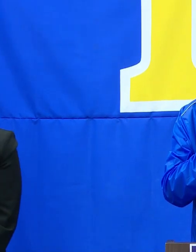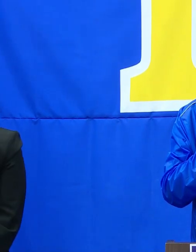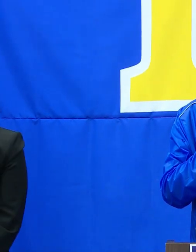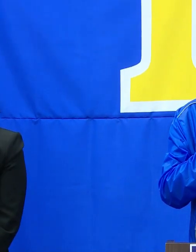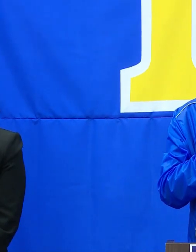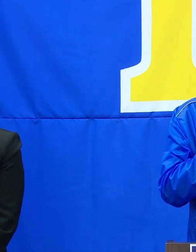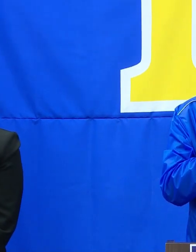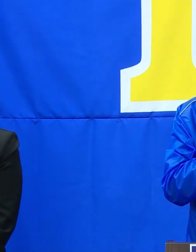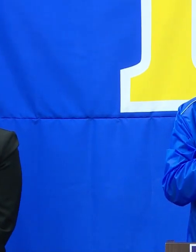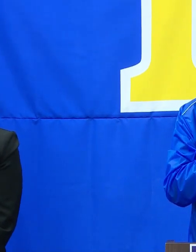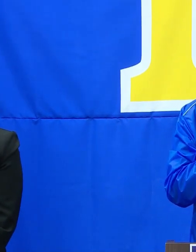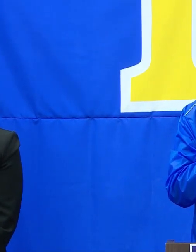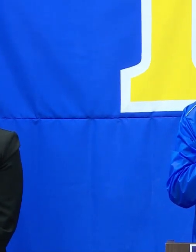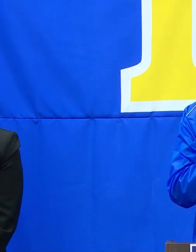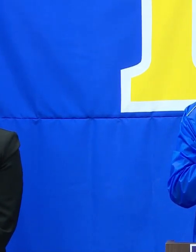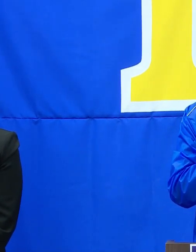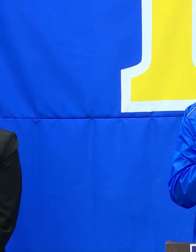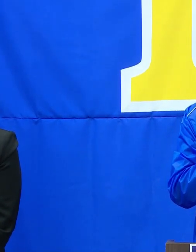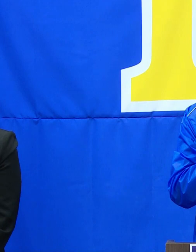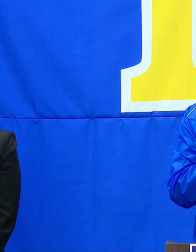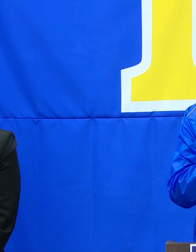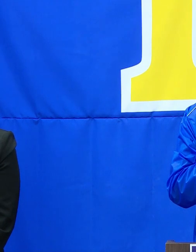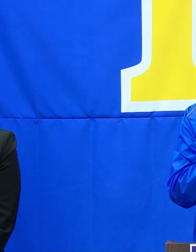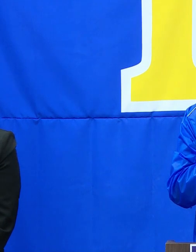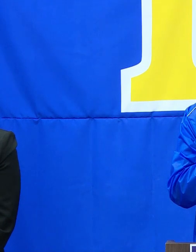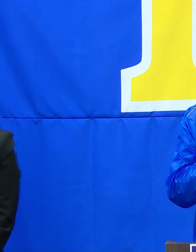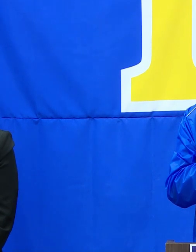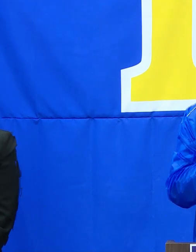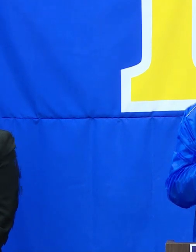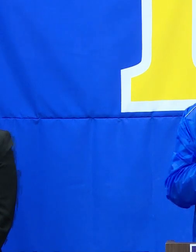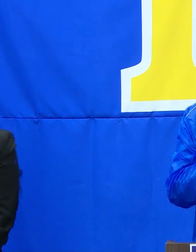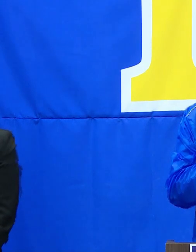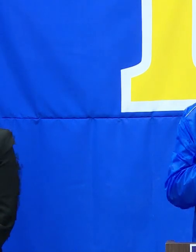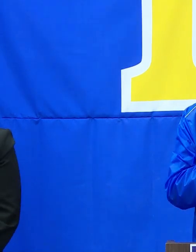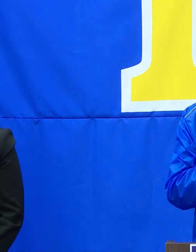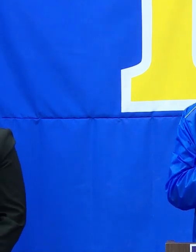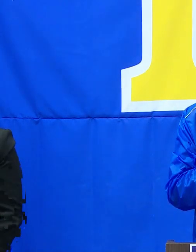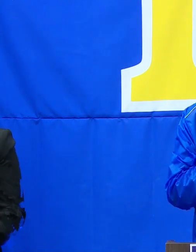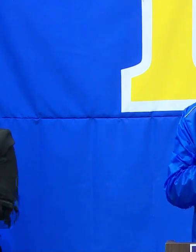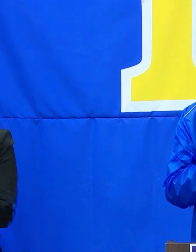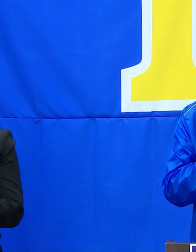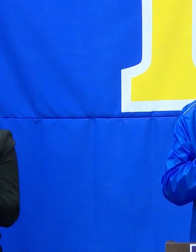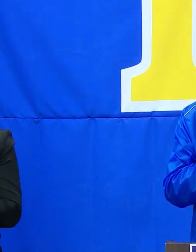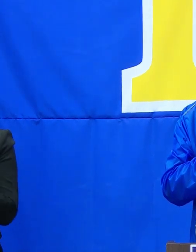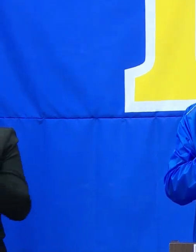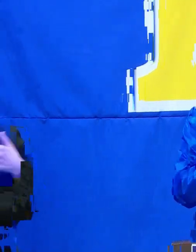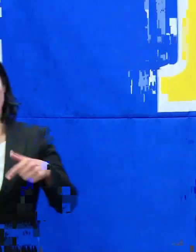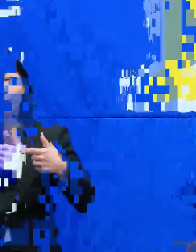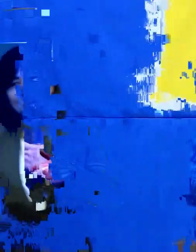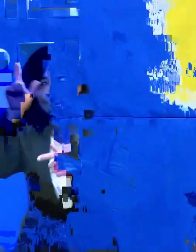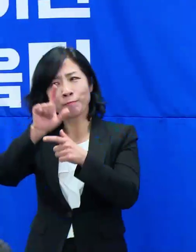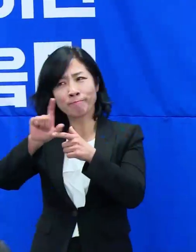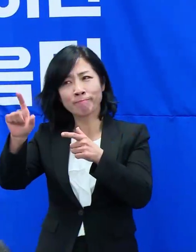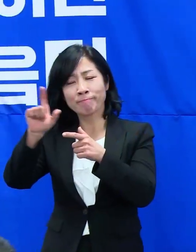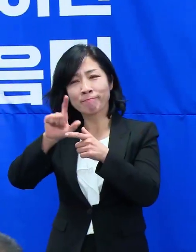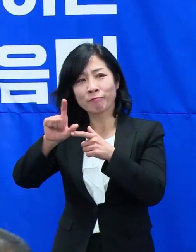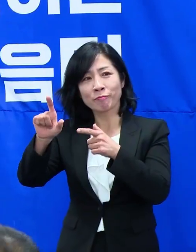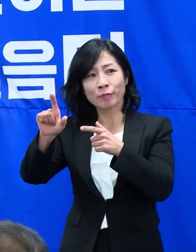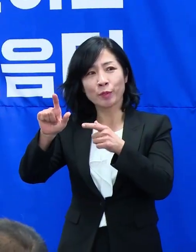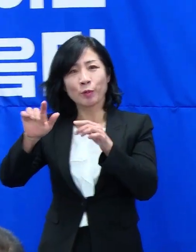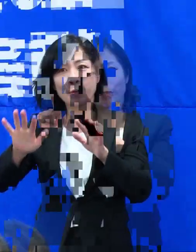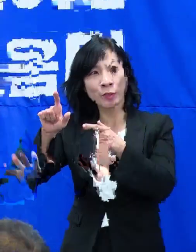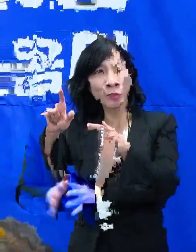네, 늘 이렇게 인사를 드리려면 시작을 어떻게 해야 할지 늘 고민되는데요. 그래도 오늘 시작할